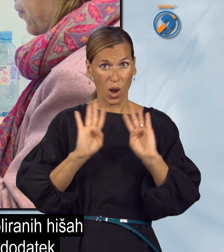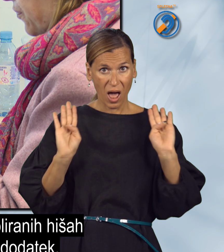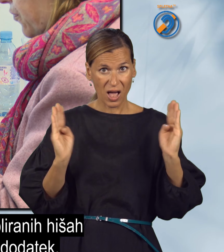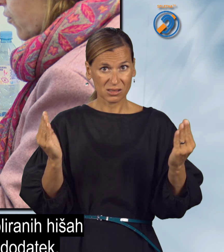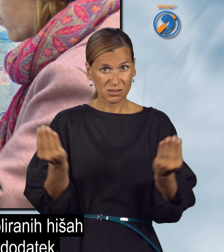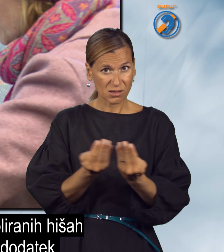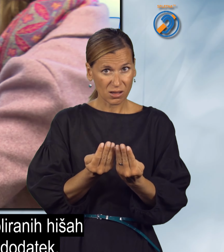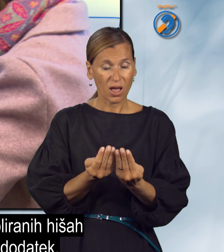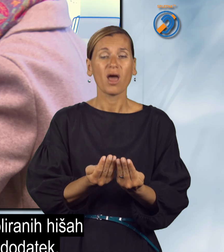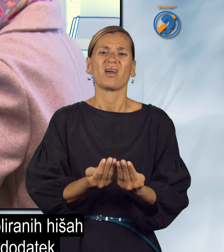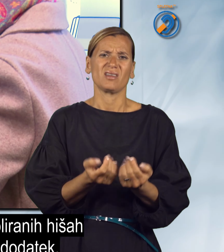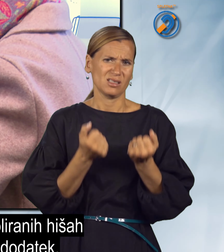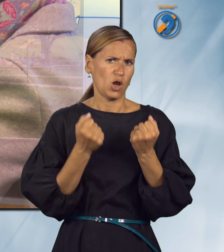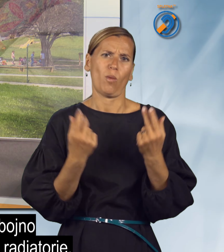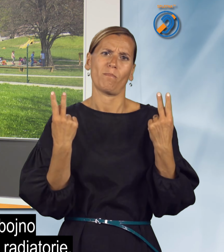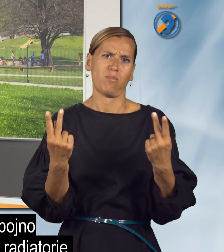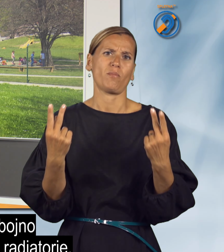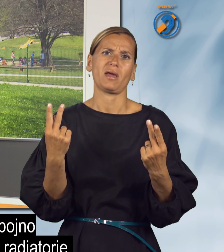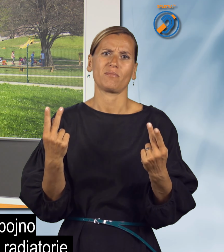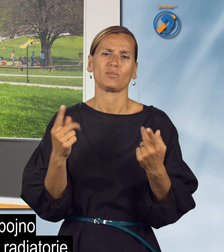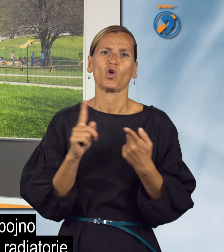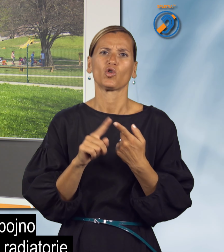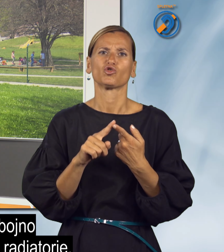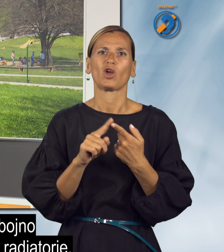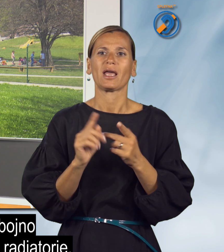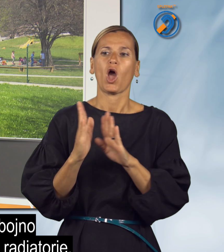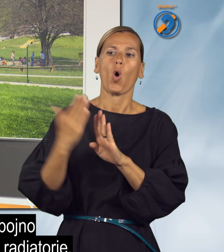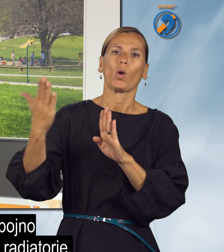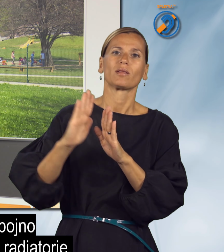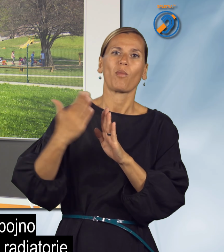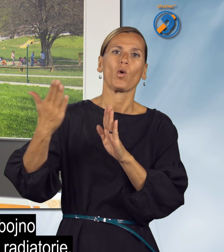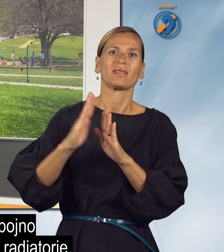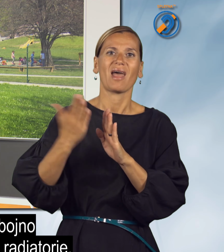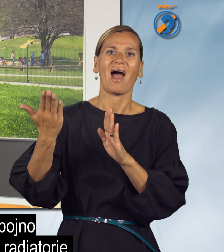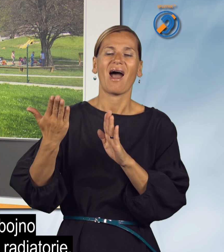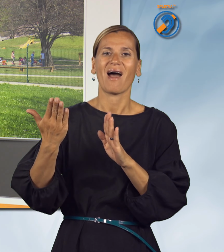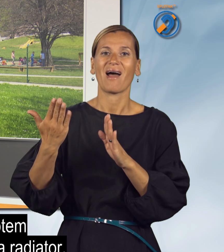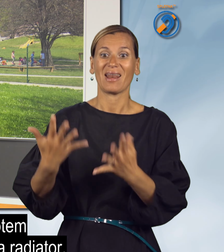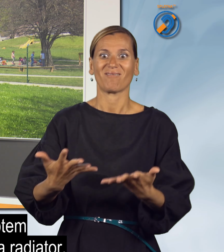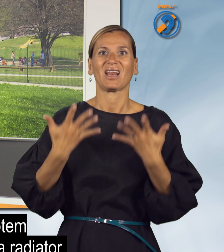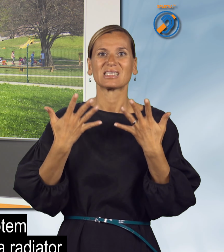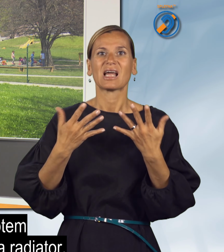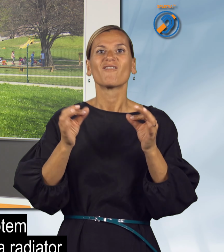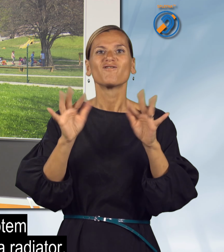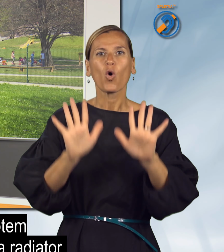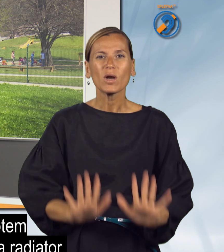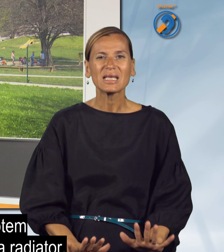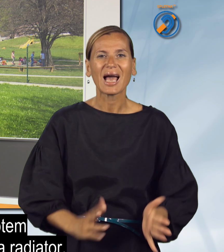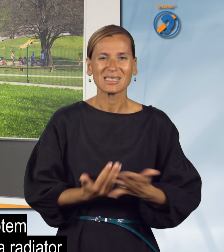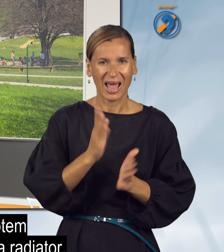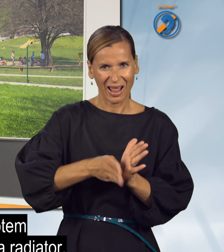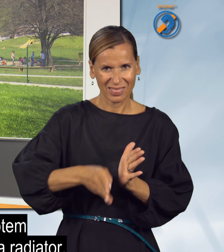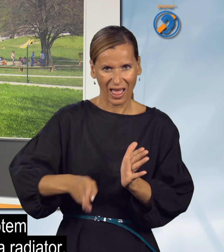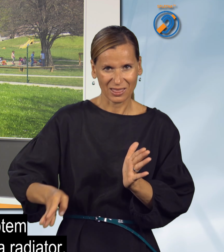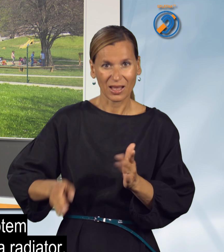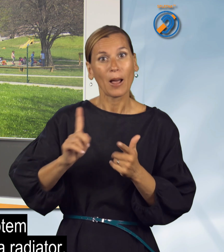pomembno oziroma zelo koristen dodatek, če damo odbojno refleksno folijo za radiator. Saj nam potem ta